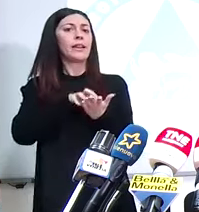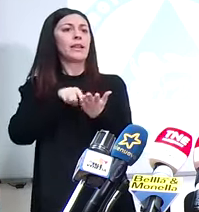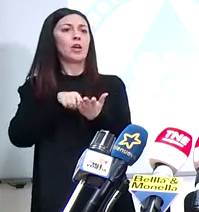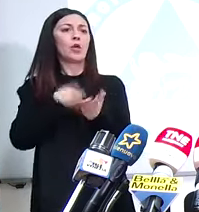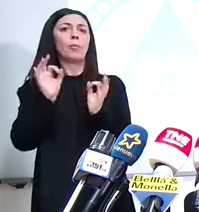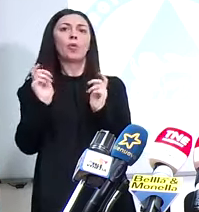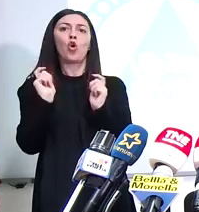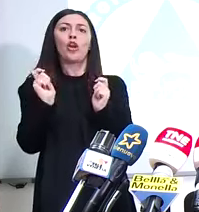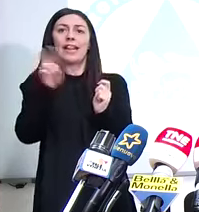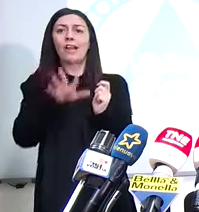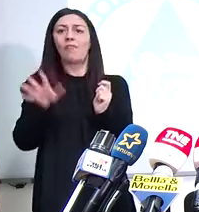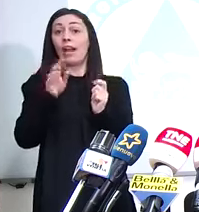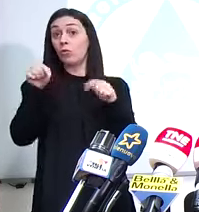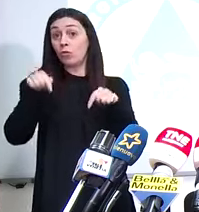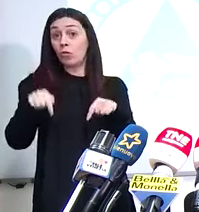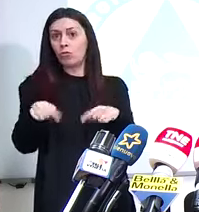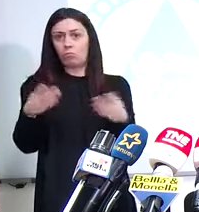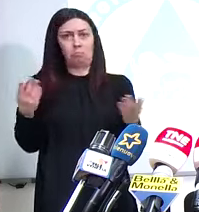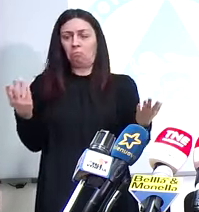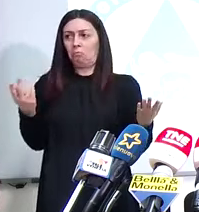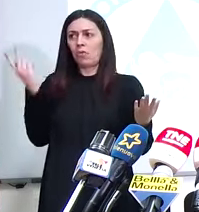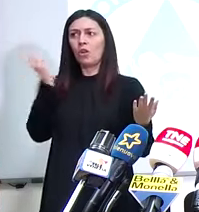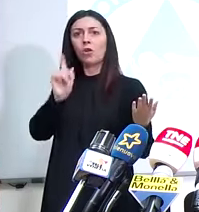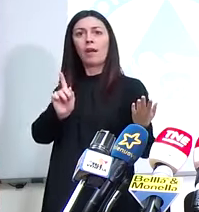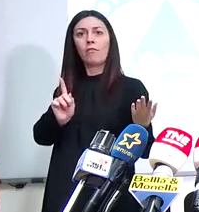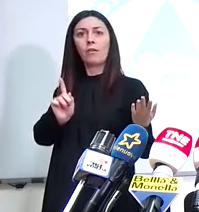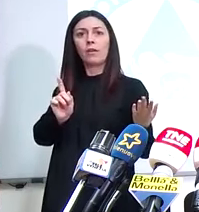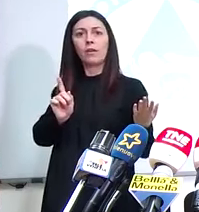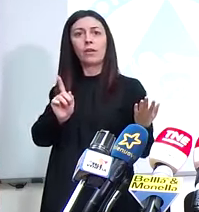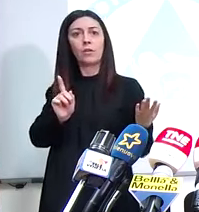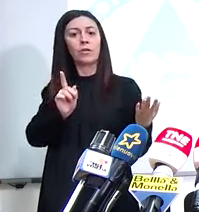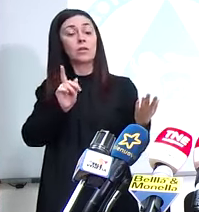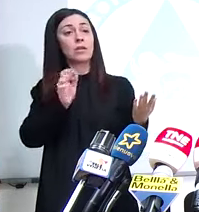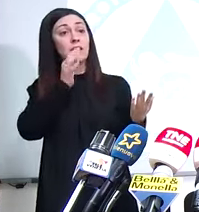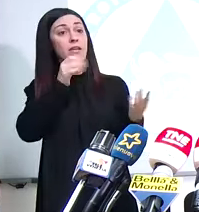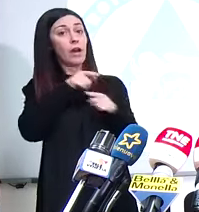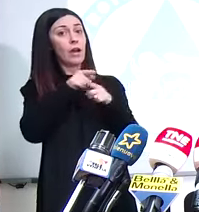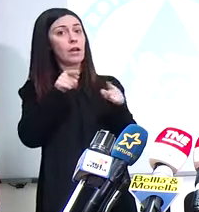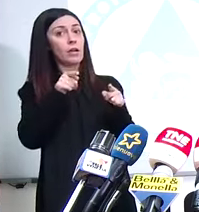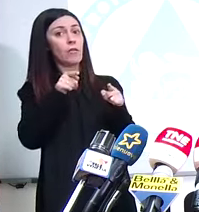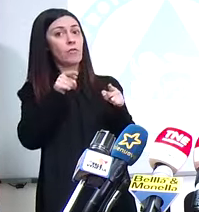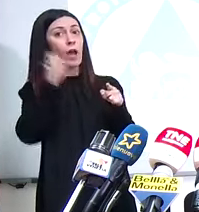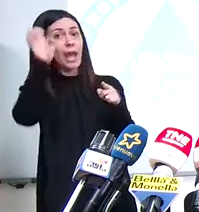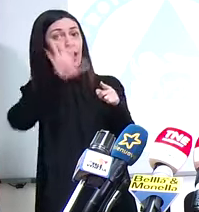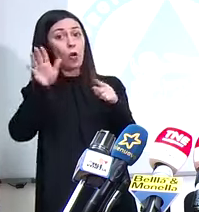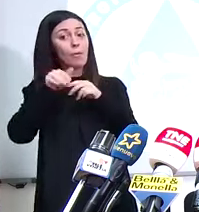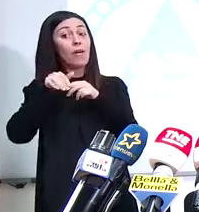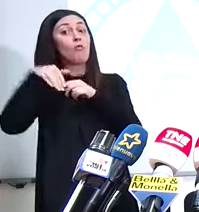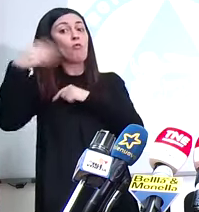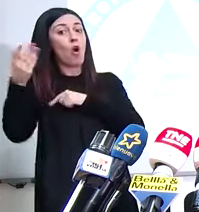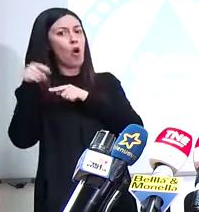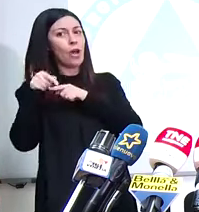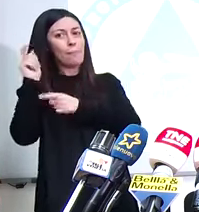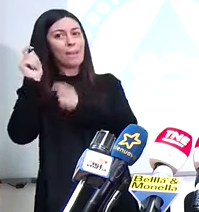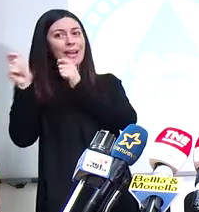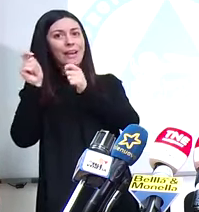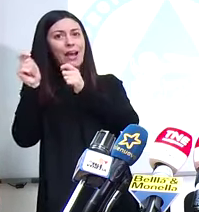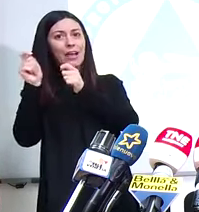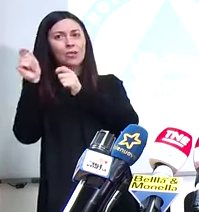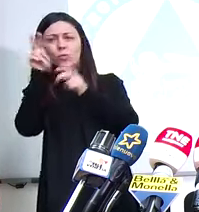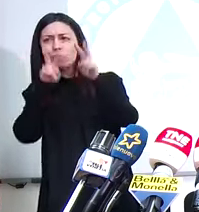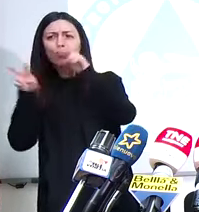quindi non vi state rivolgendo una corretto dire che vi state rivolge il non mercato extra europeo appunto per bypassare questo eventuale limite